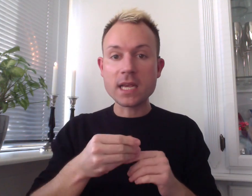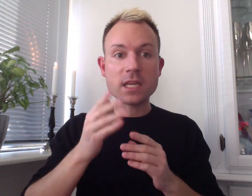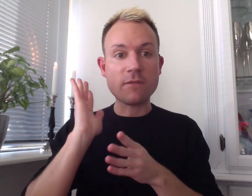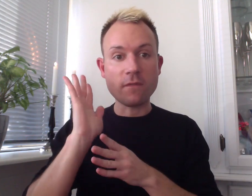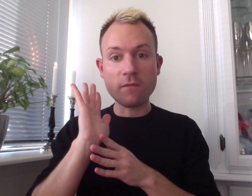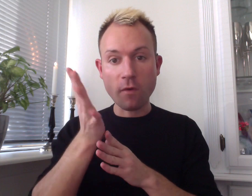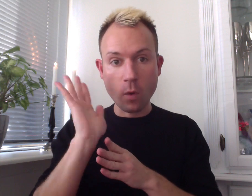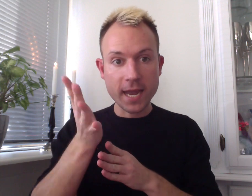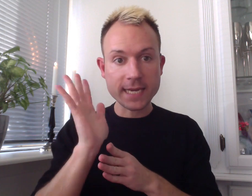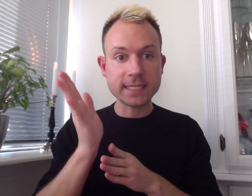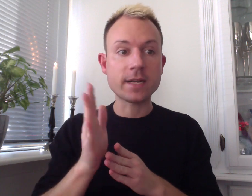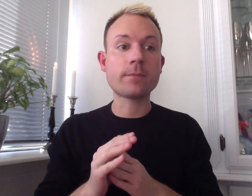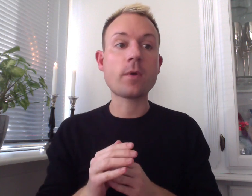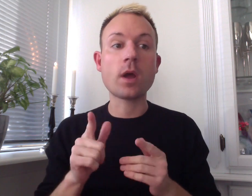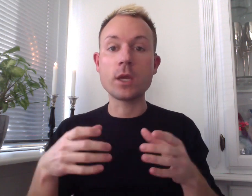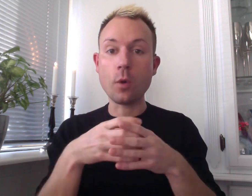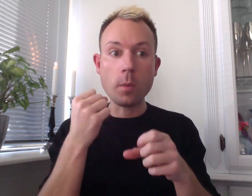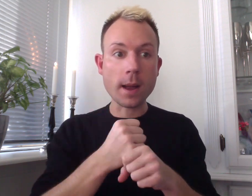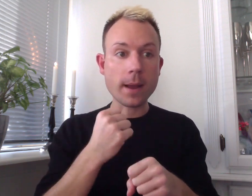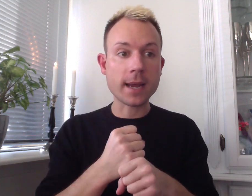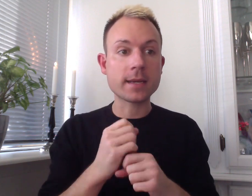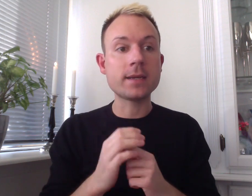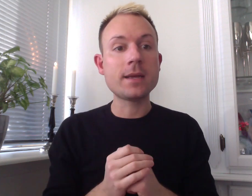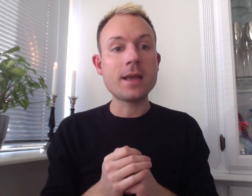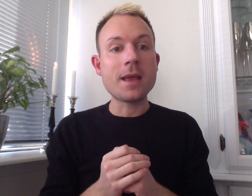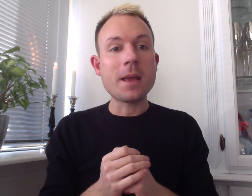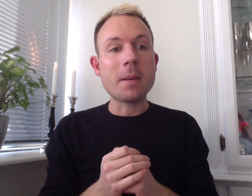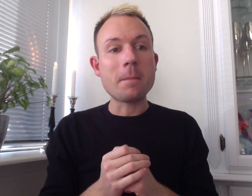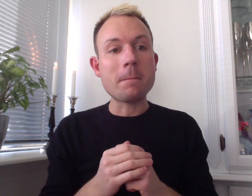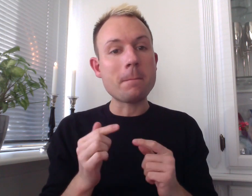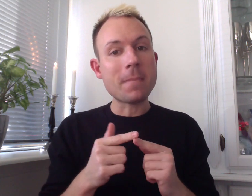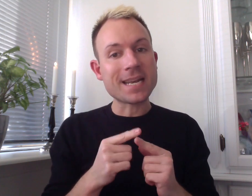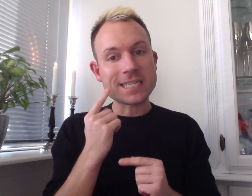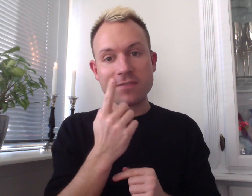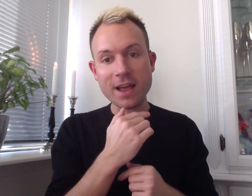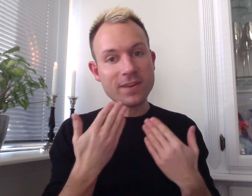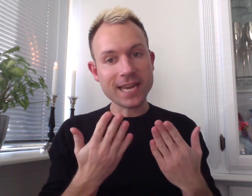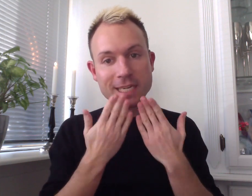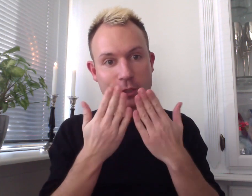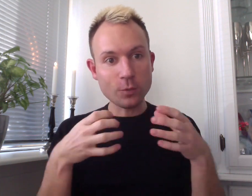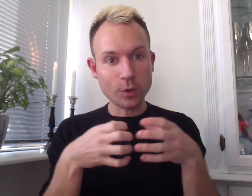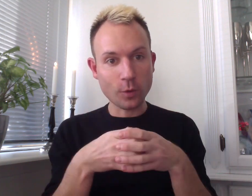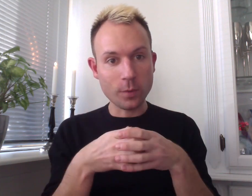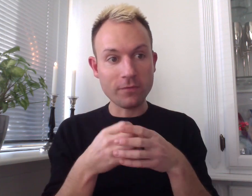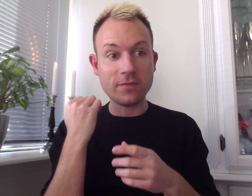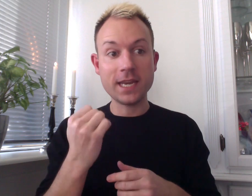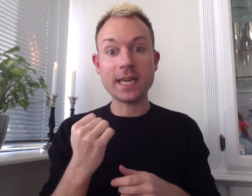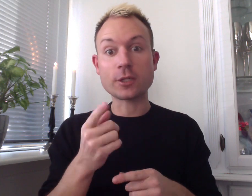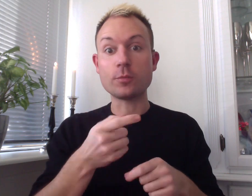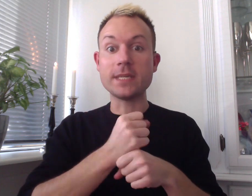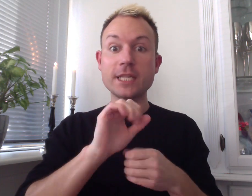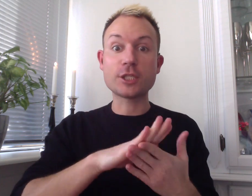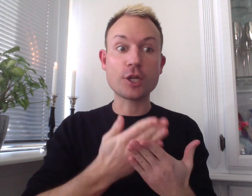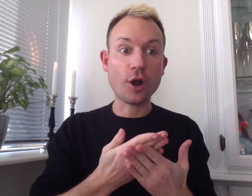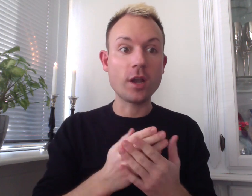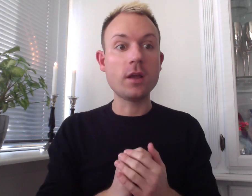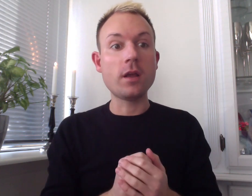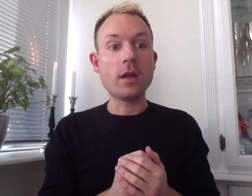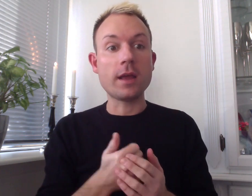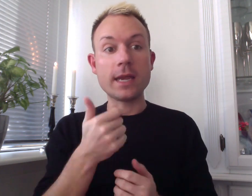i forelæsninger og i gruppearbejde. Men desværre fik jeg ikke en studiegruppe, fordi der skulle blive 12 en